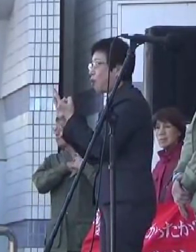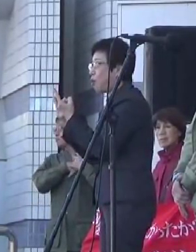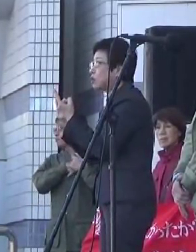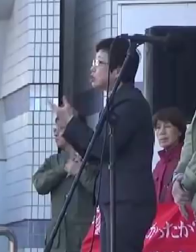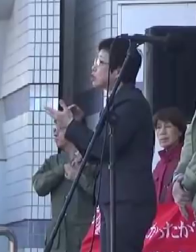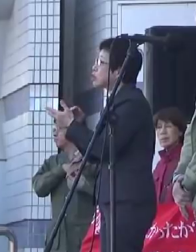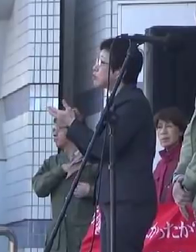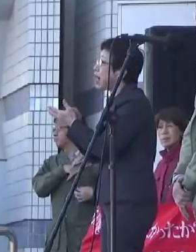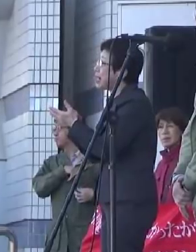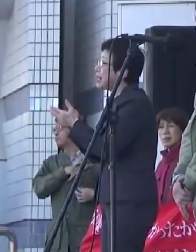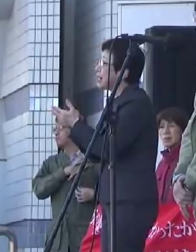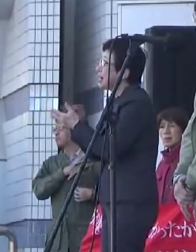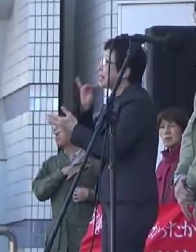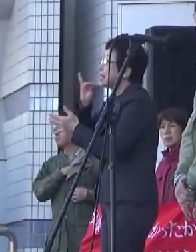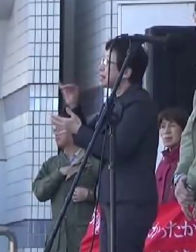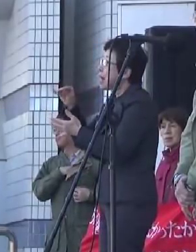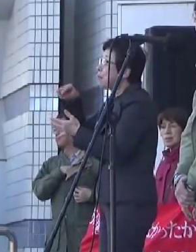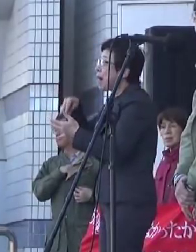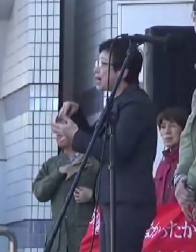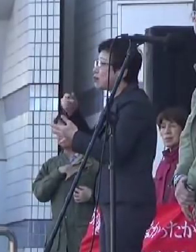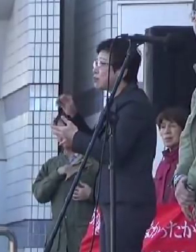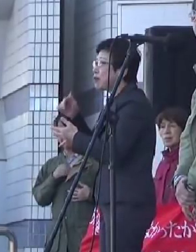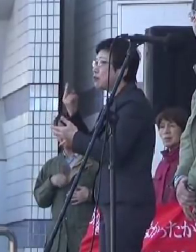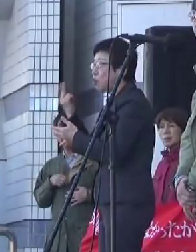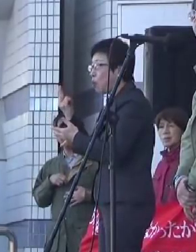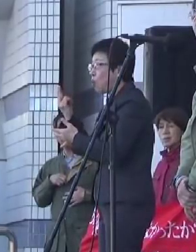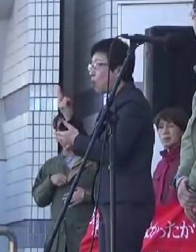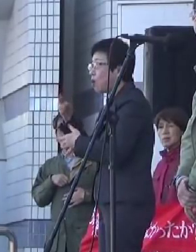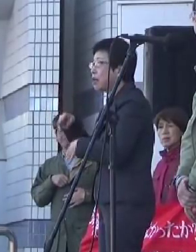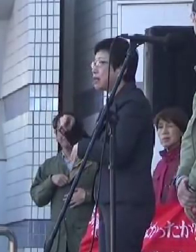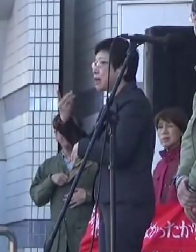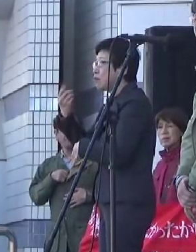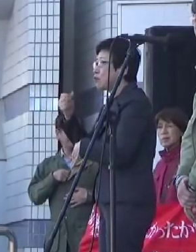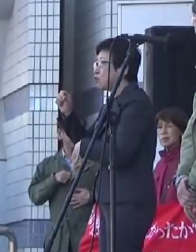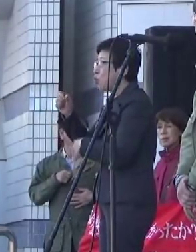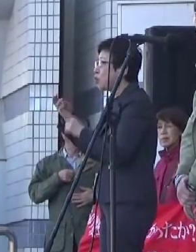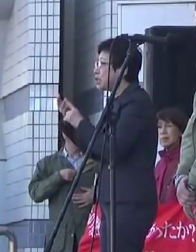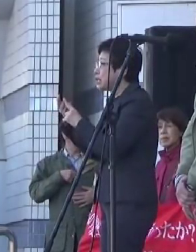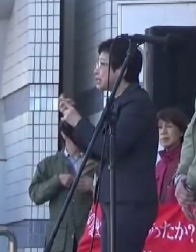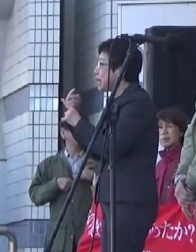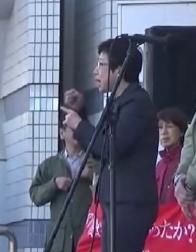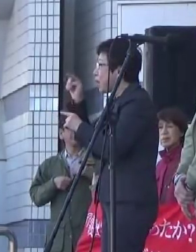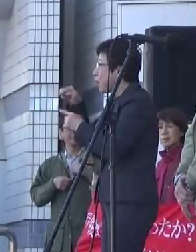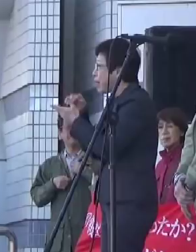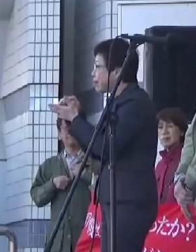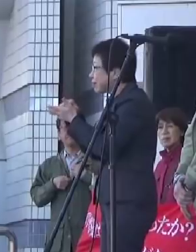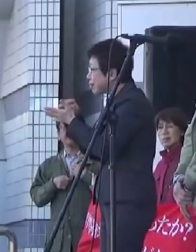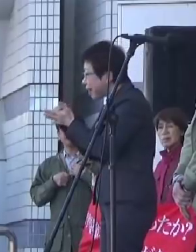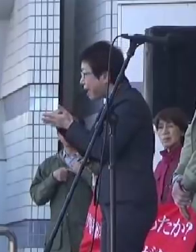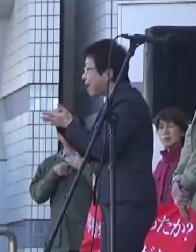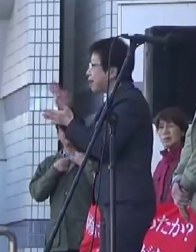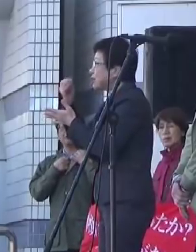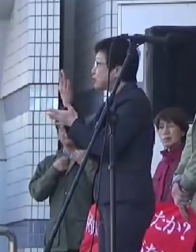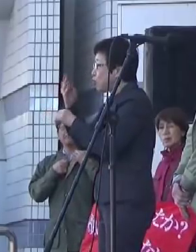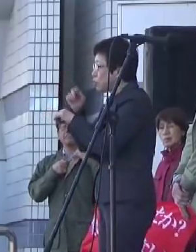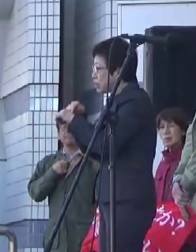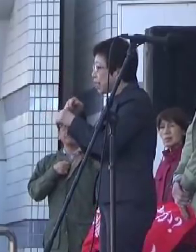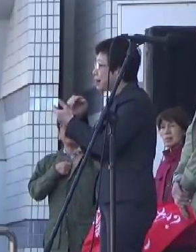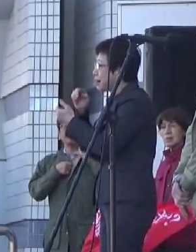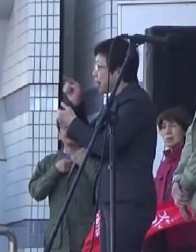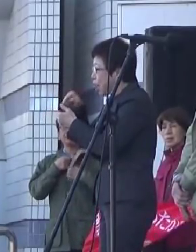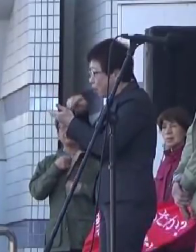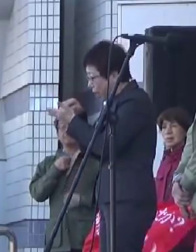1000マイクロシーベルトを365日で割って、それから24時間で割って